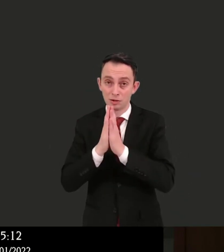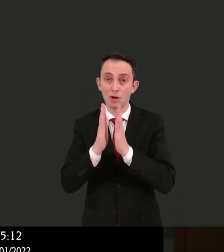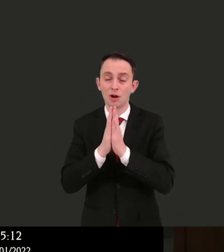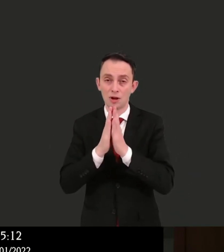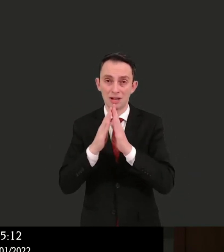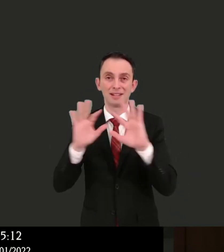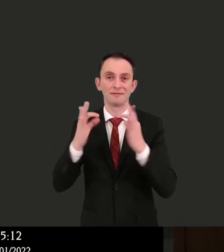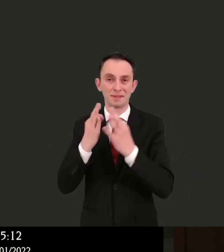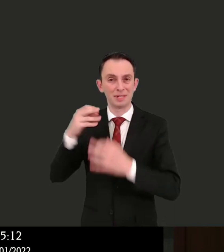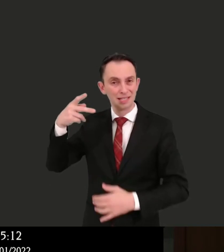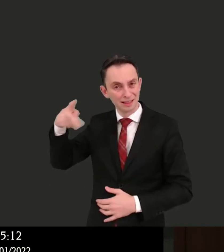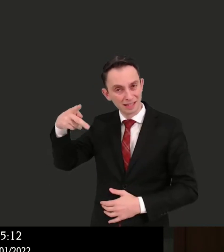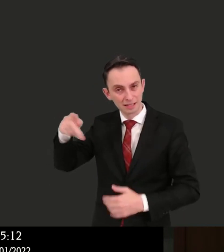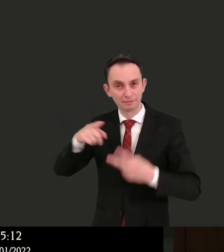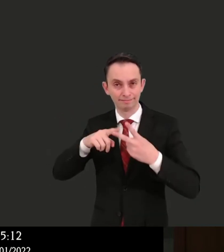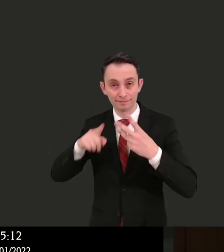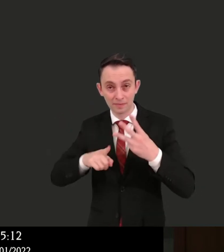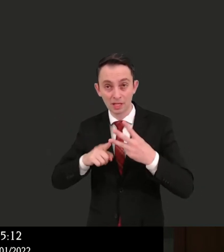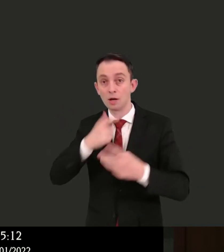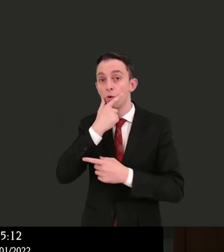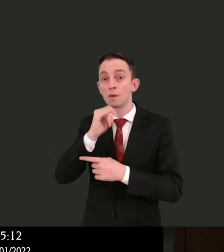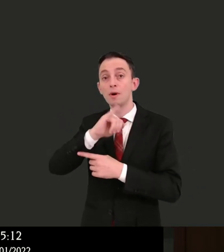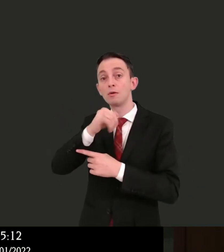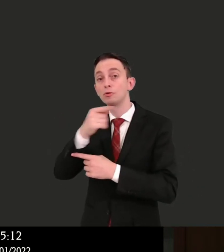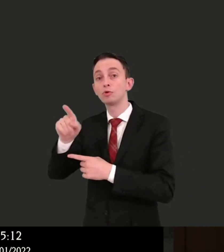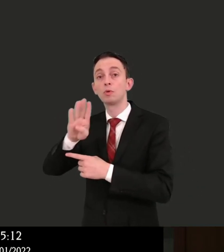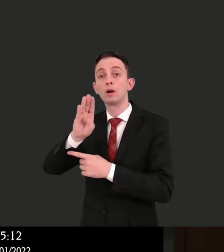por sua família. Irmão João Batista de